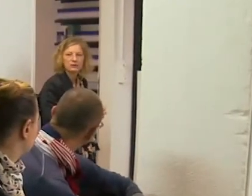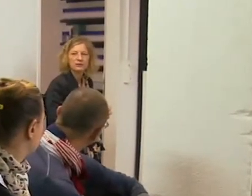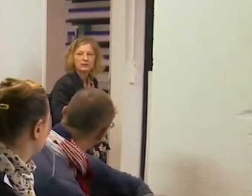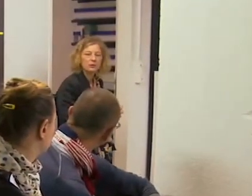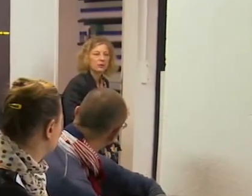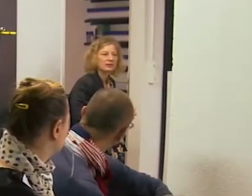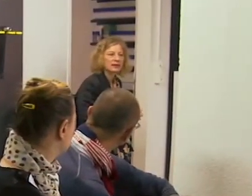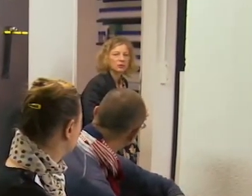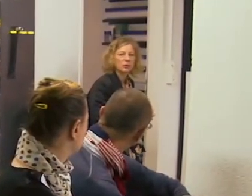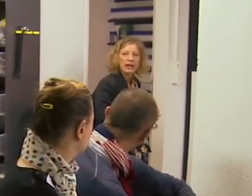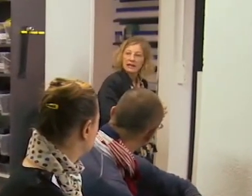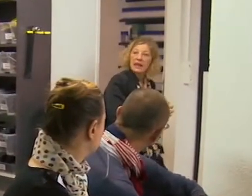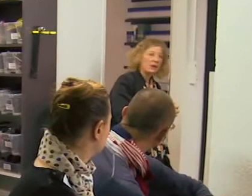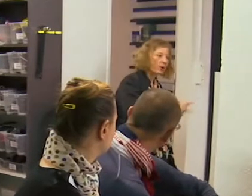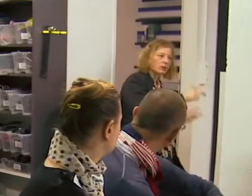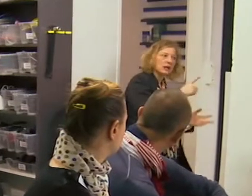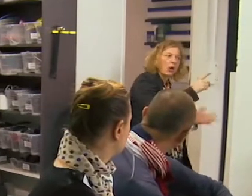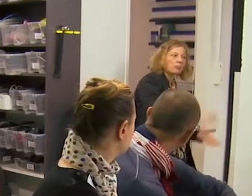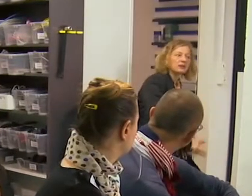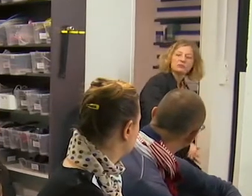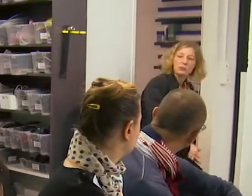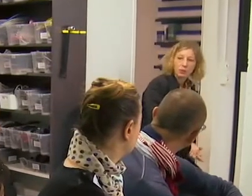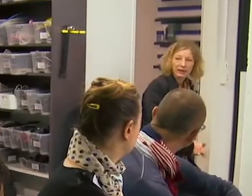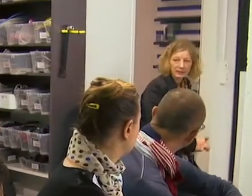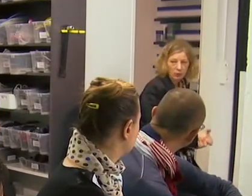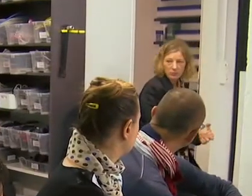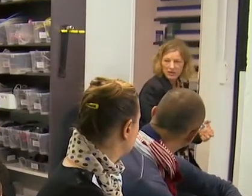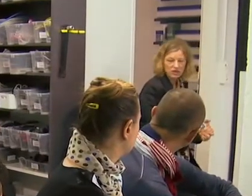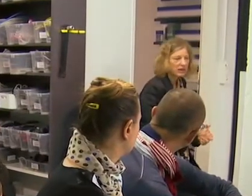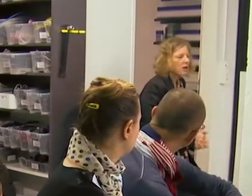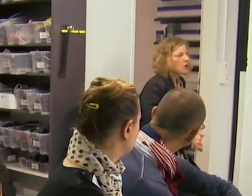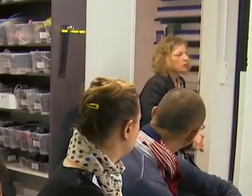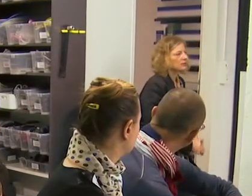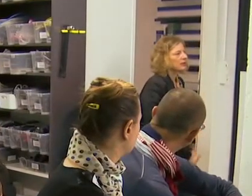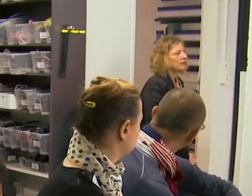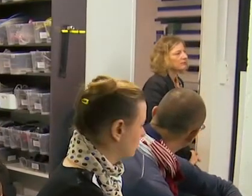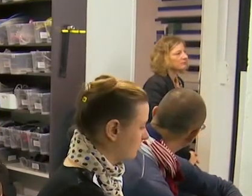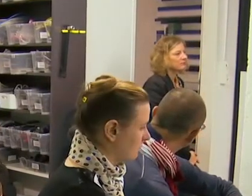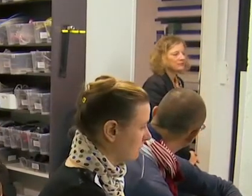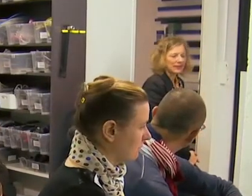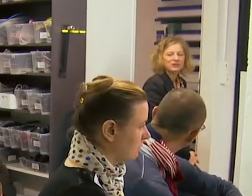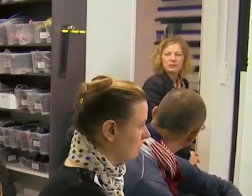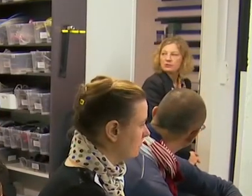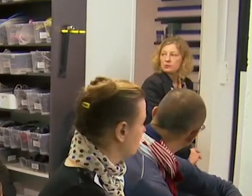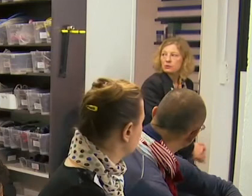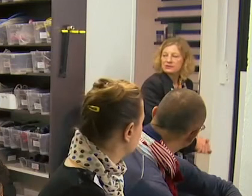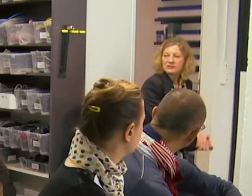oder die Hörer sagen doch, nein, nein, bei uns klappt das, wir brauchen keine Dolmetscher. Und dann ist er so rausgekommen, dass er es